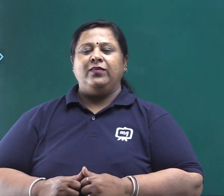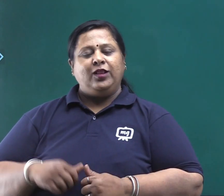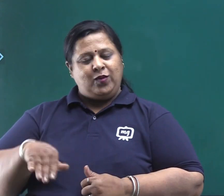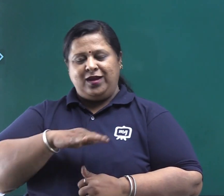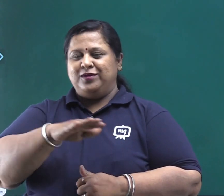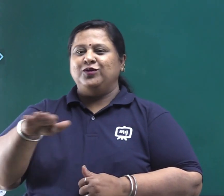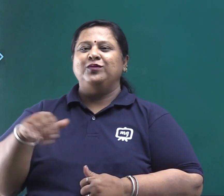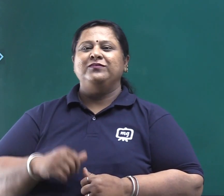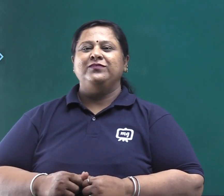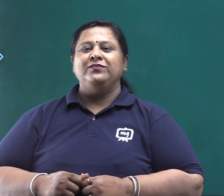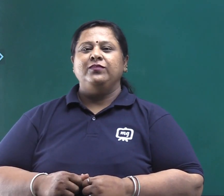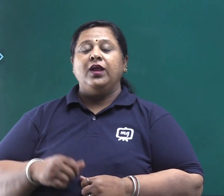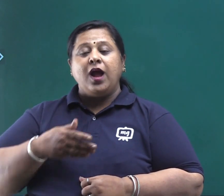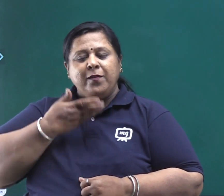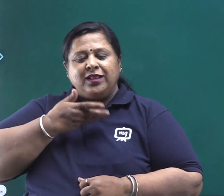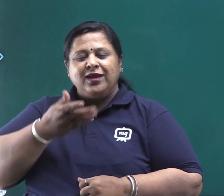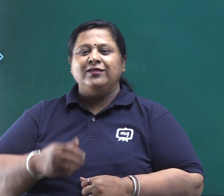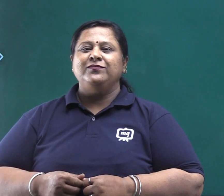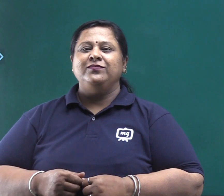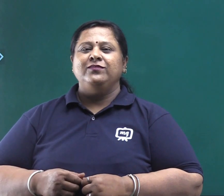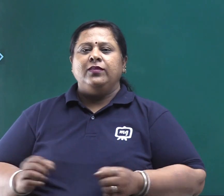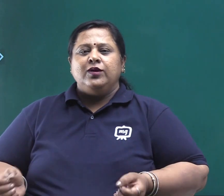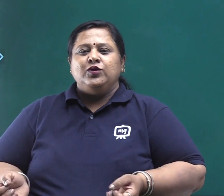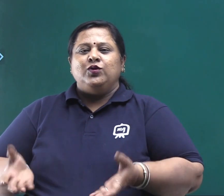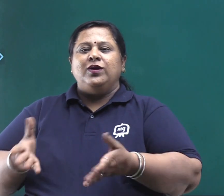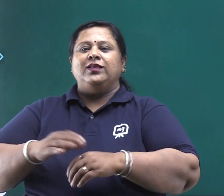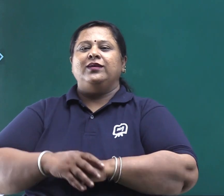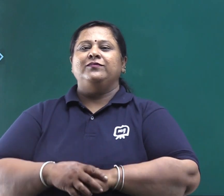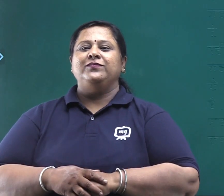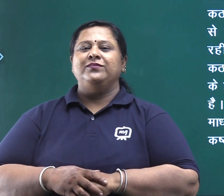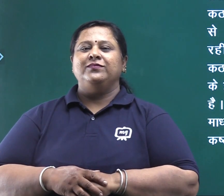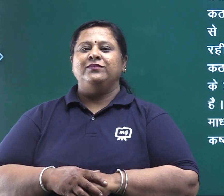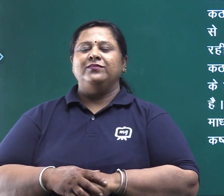तो आइए बच्चों, हम अध्ययन शुरू करते हैं।